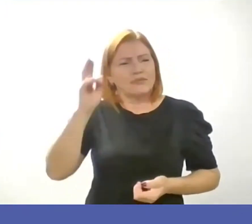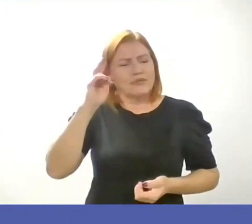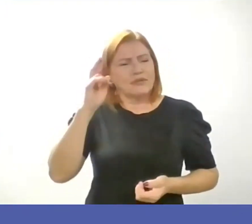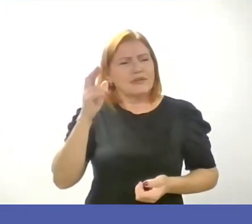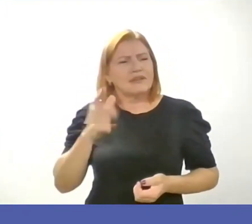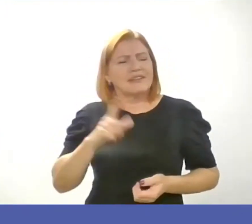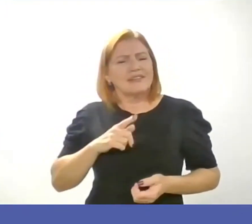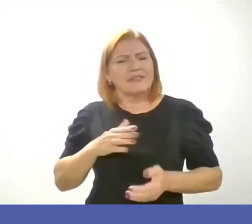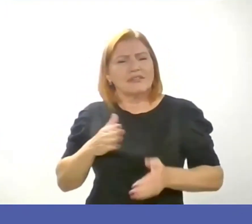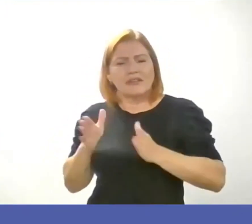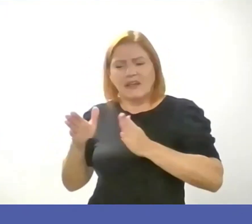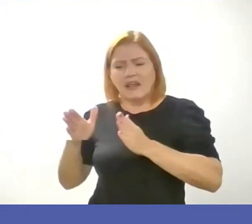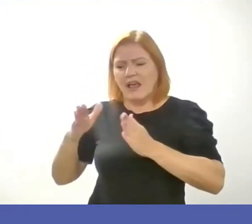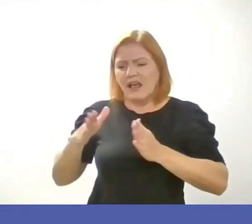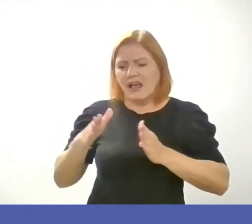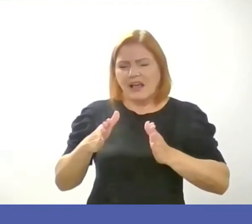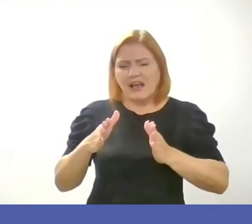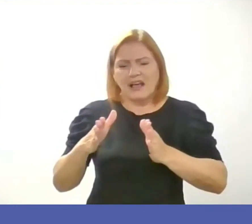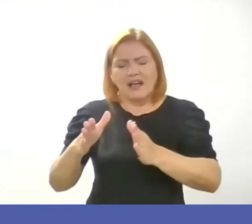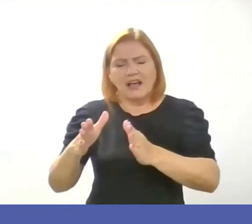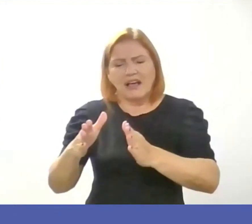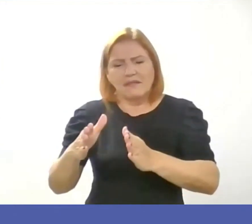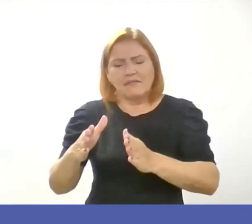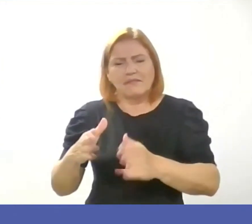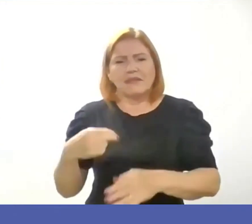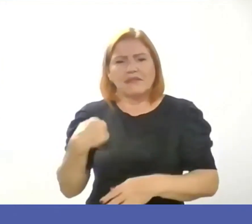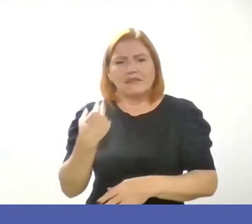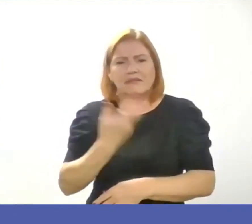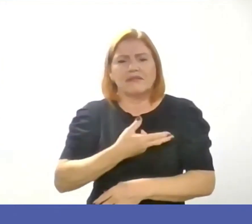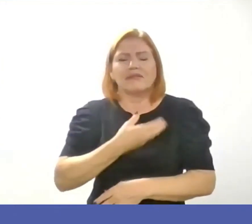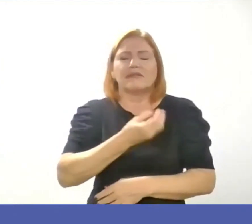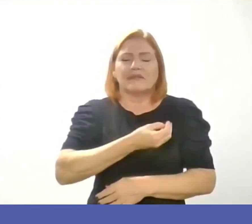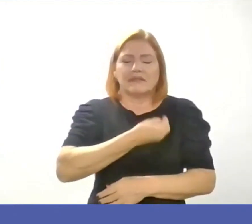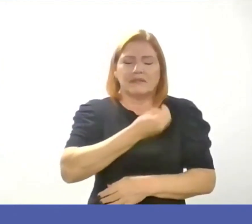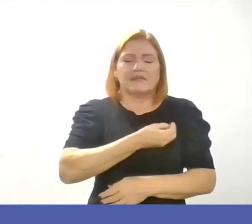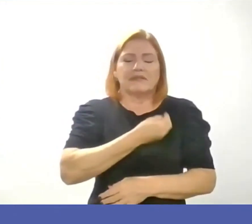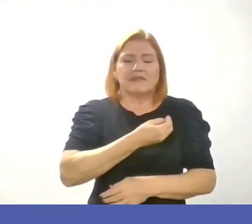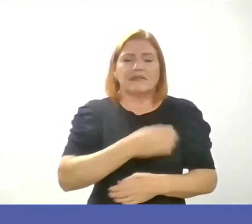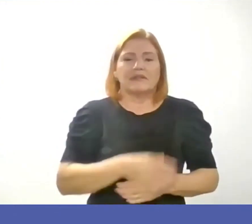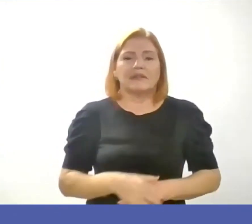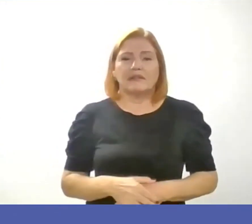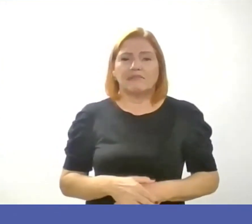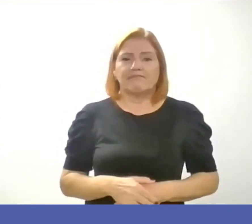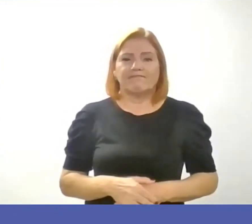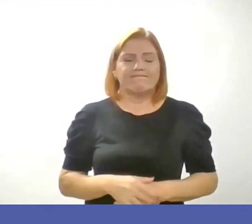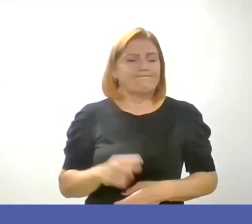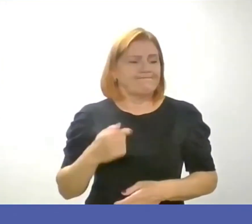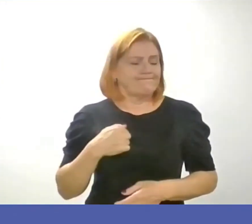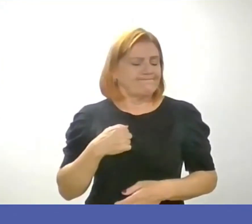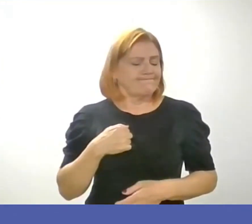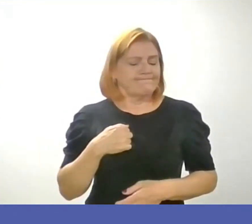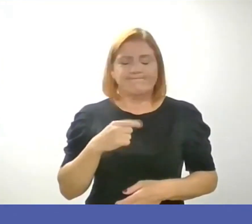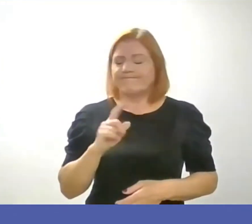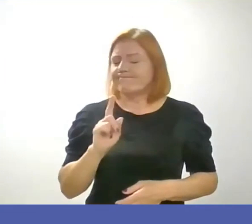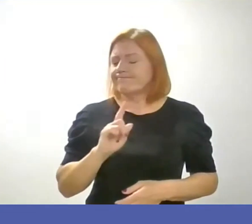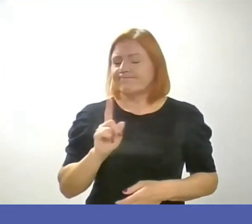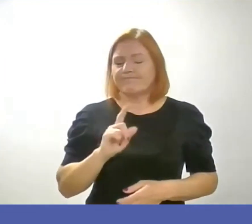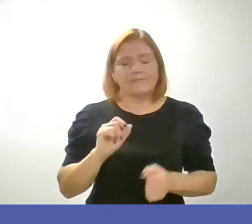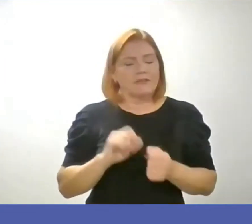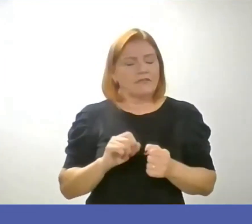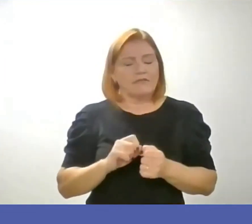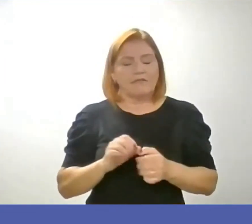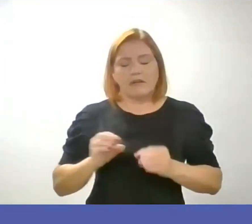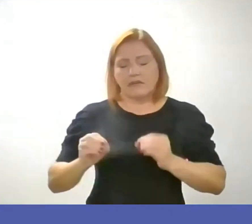nós estamos muito claros de que não somos nós quem é capaz de fazer a obra de Deus, é o próprio Espírito.